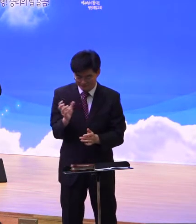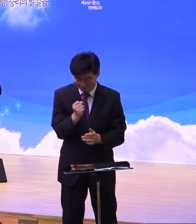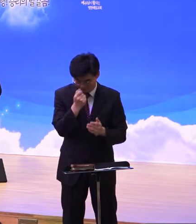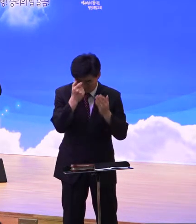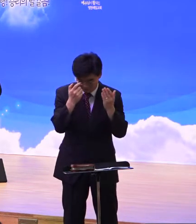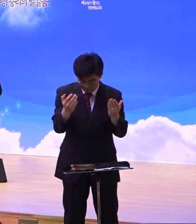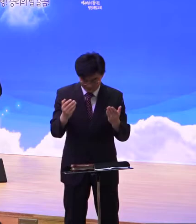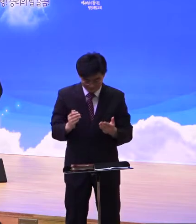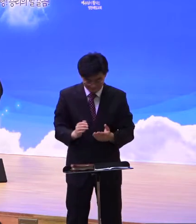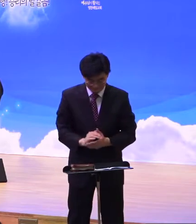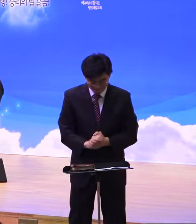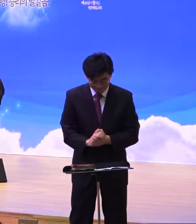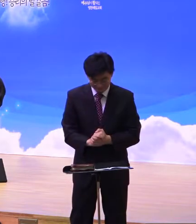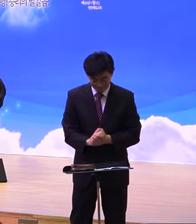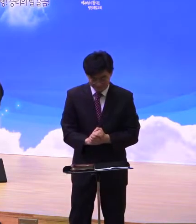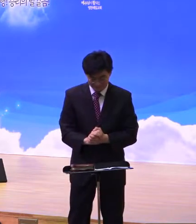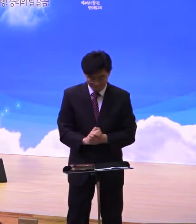기도드립니다. 아멘.